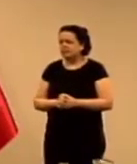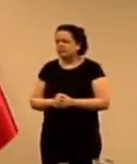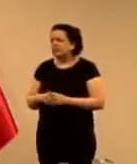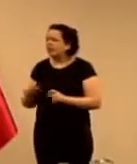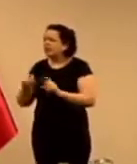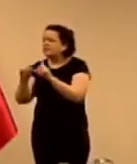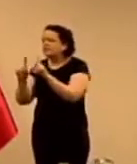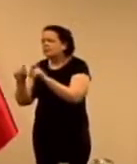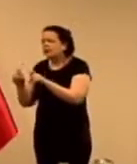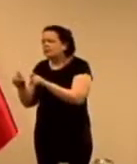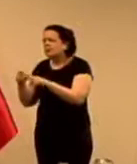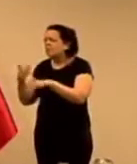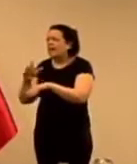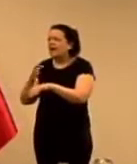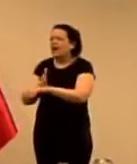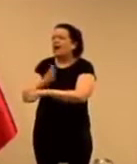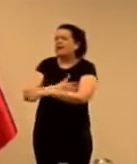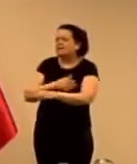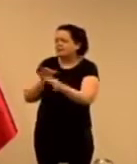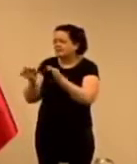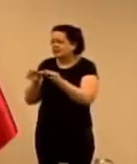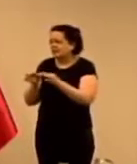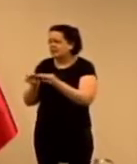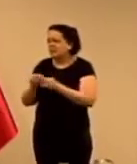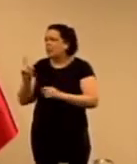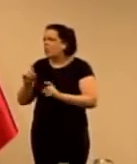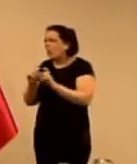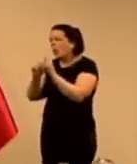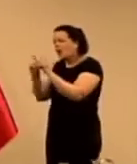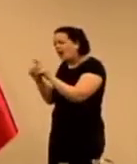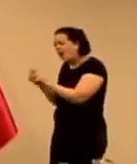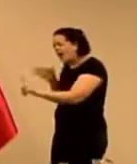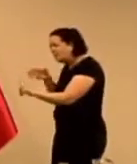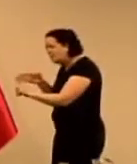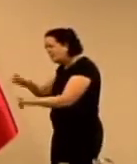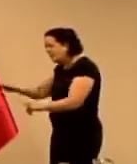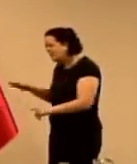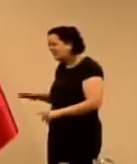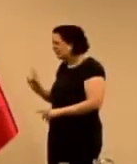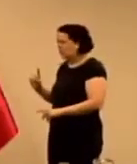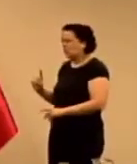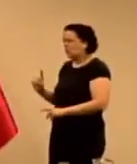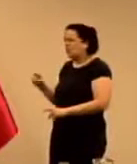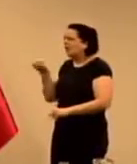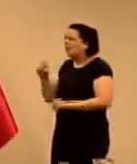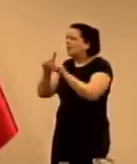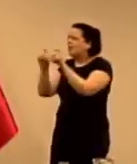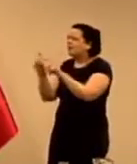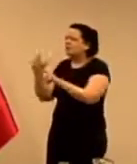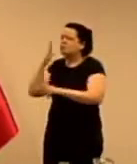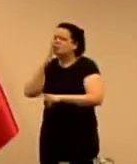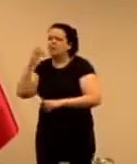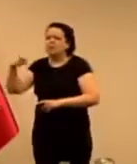Las preguntas, como anticipaba Filipe ayer, no se hacen directamente a los niños y niñas, se hacen a su padre, madre o sus